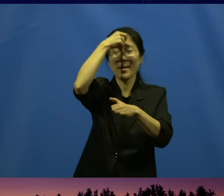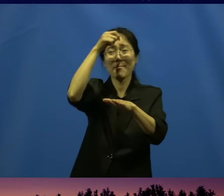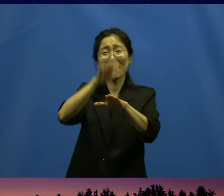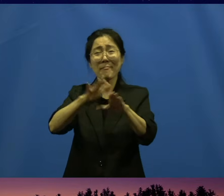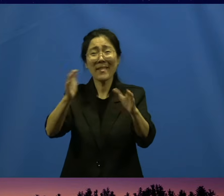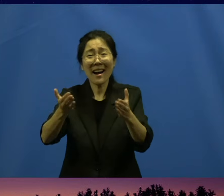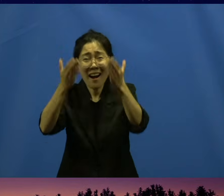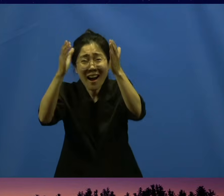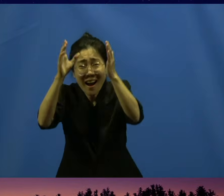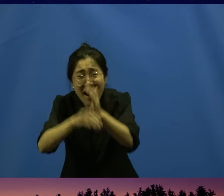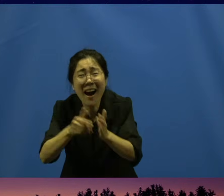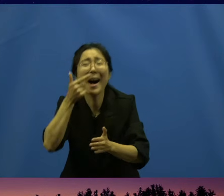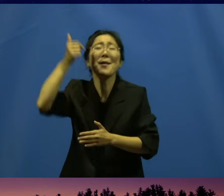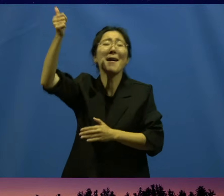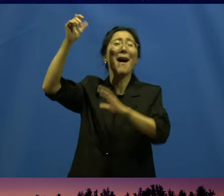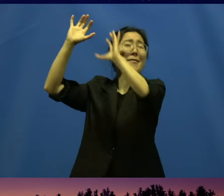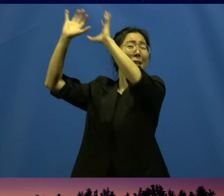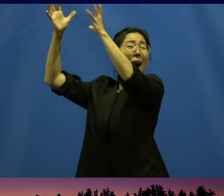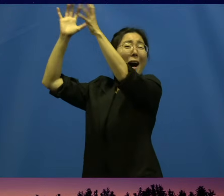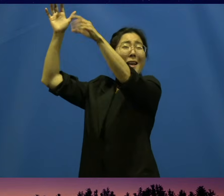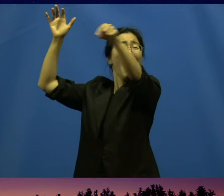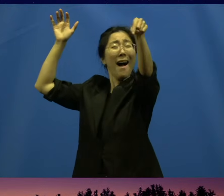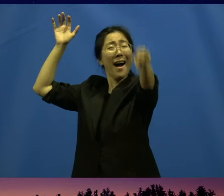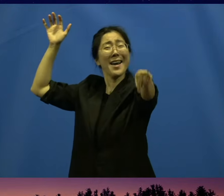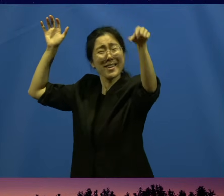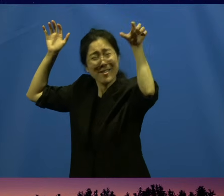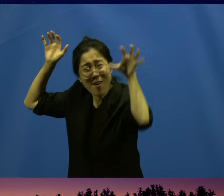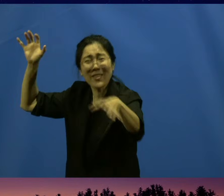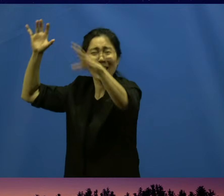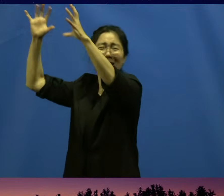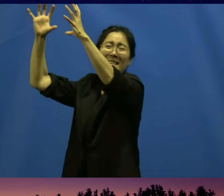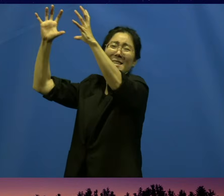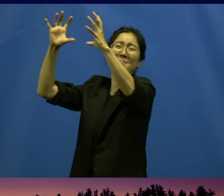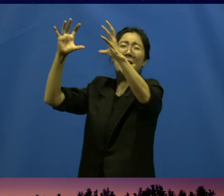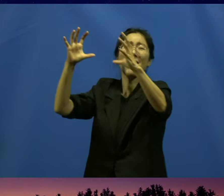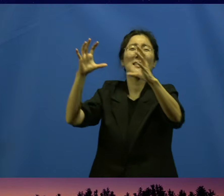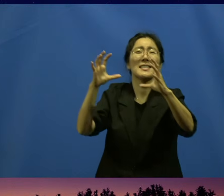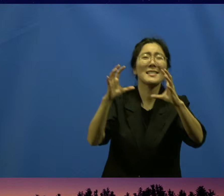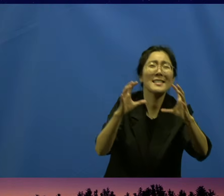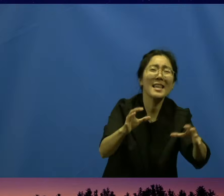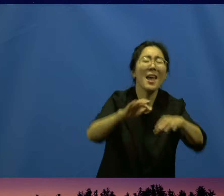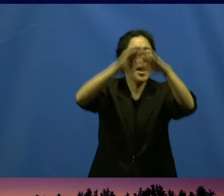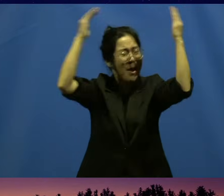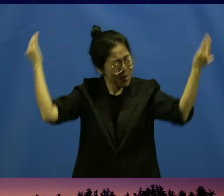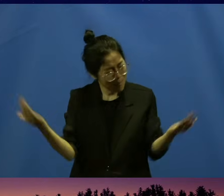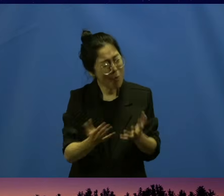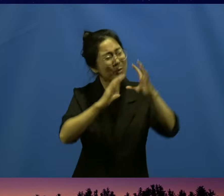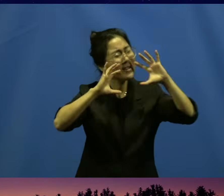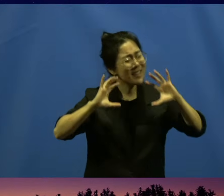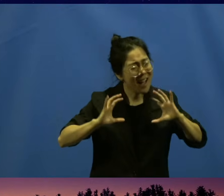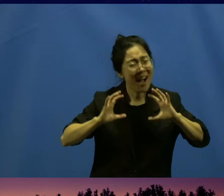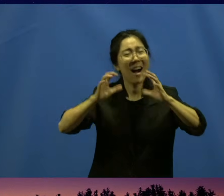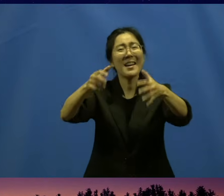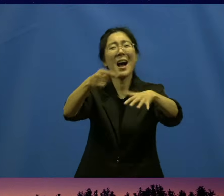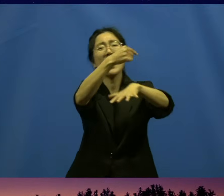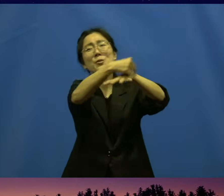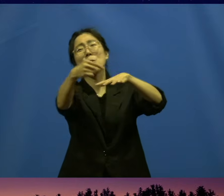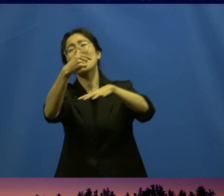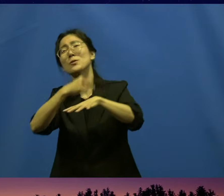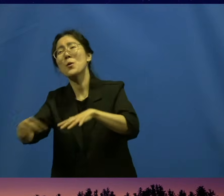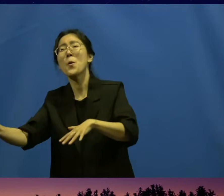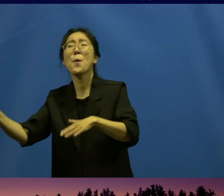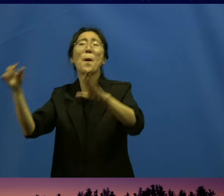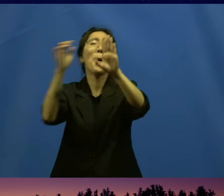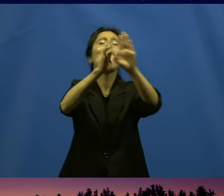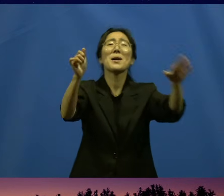때 아버지의 나라 여기 임하시네. 모든 나라